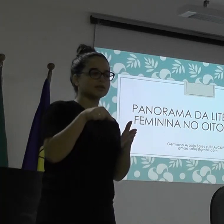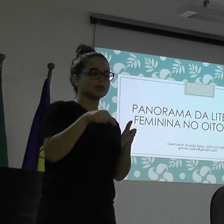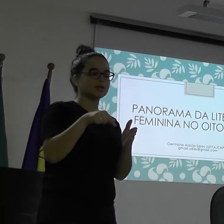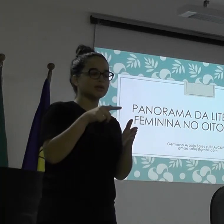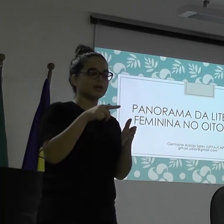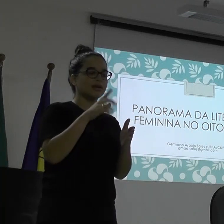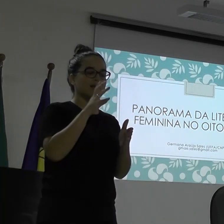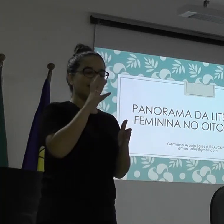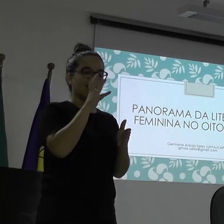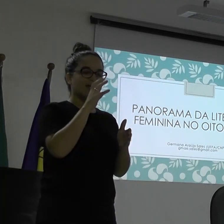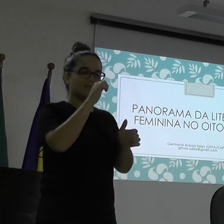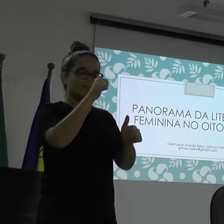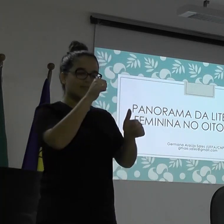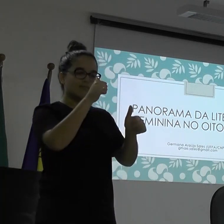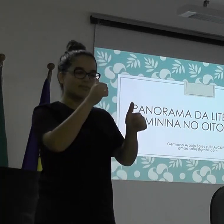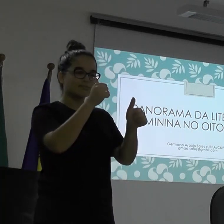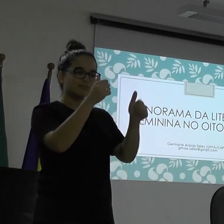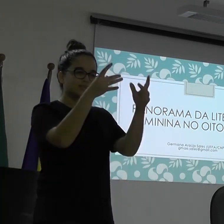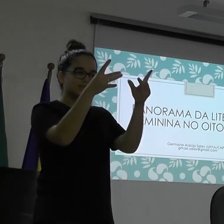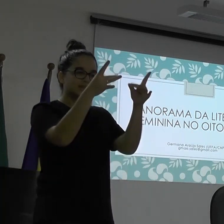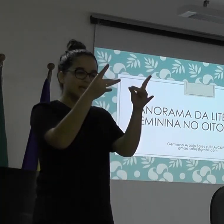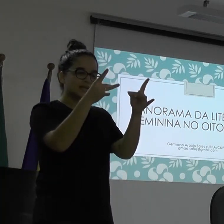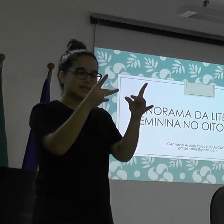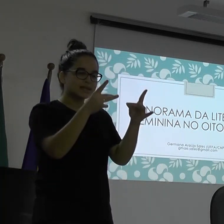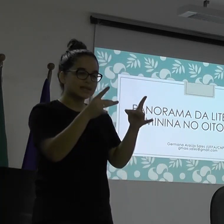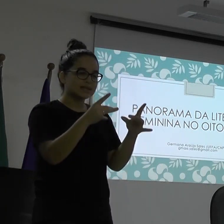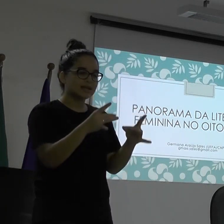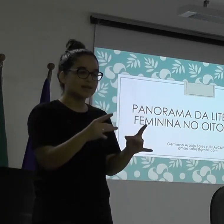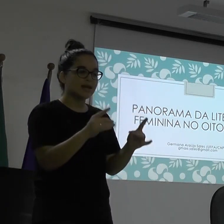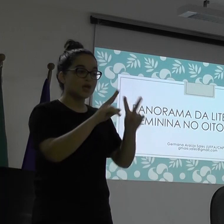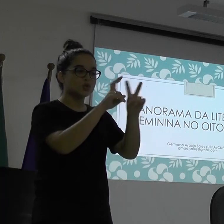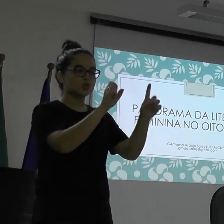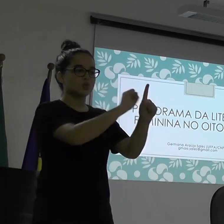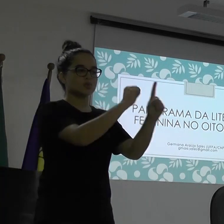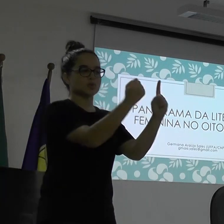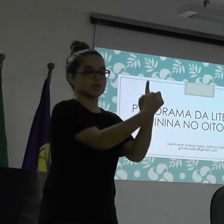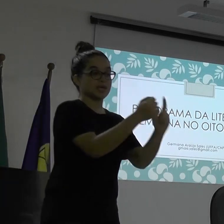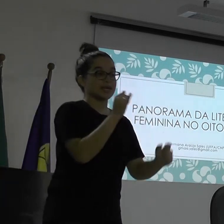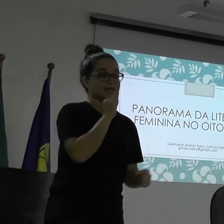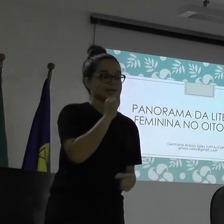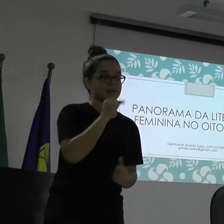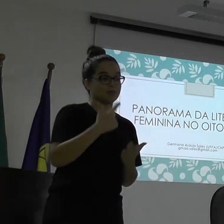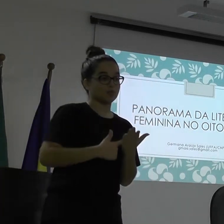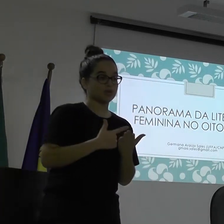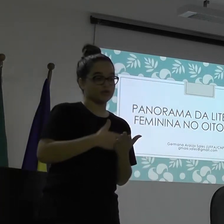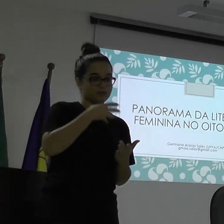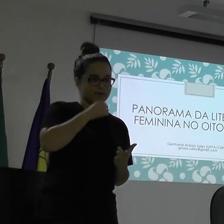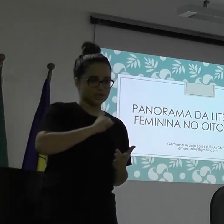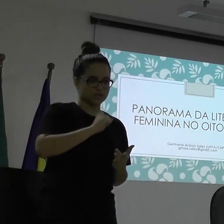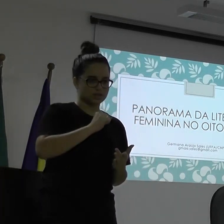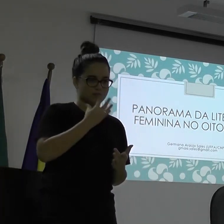sociedade. Se você lê desatentamente Helena, do Machado de Assis,